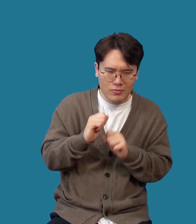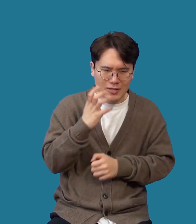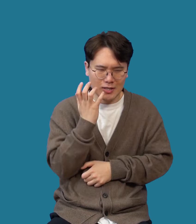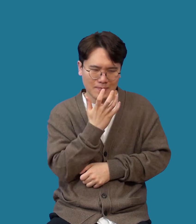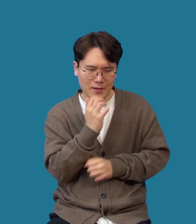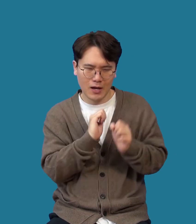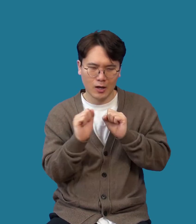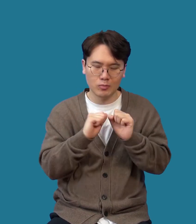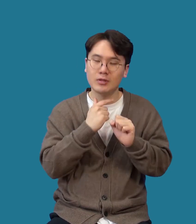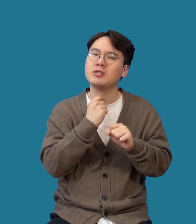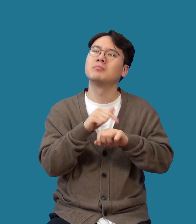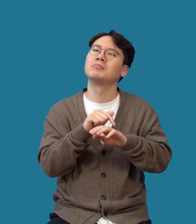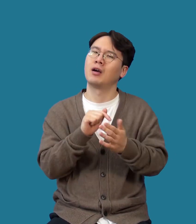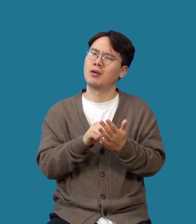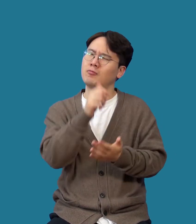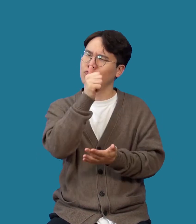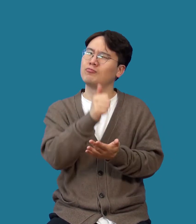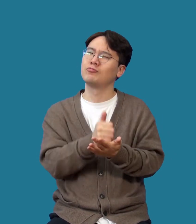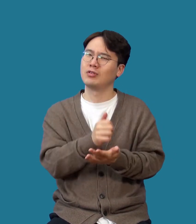있습니다.